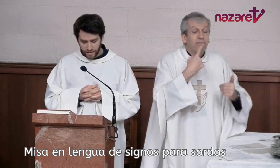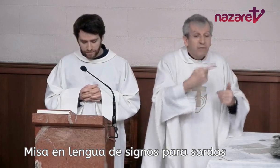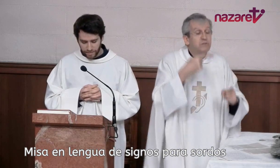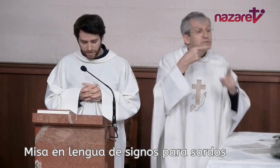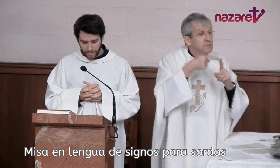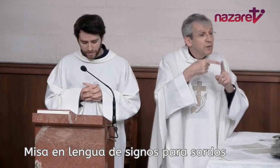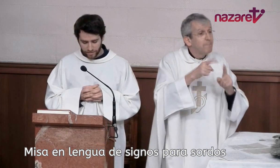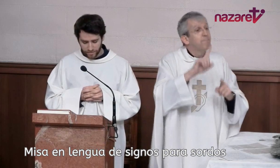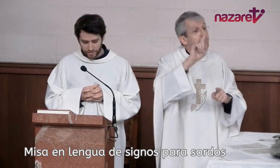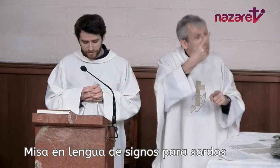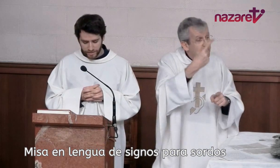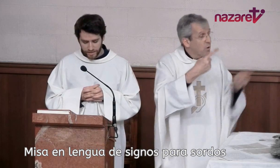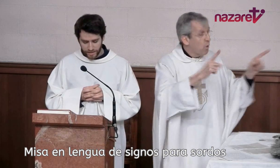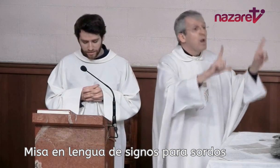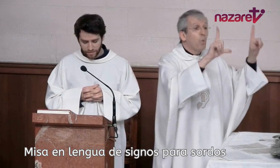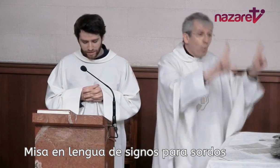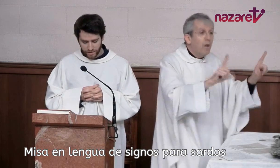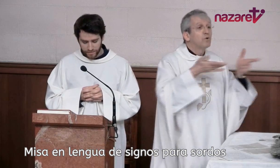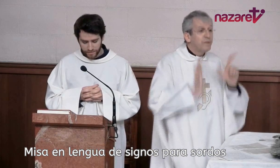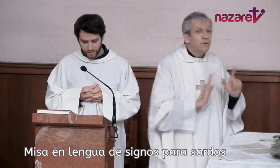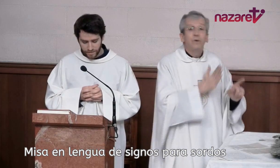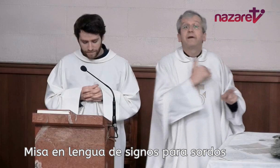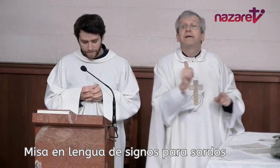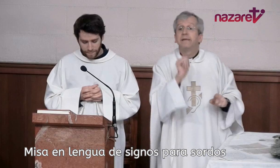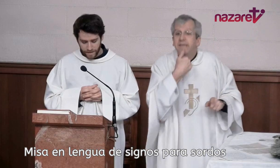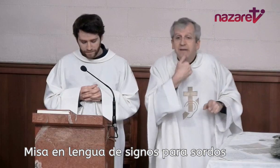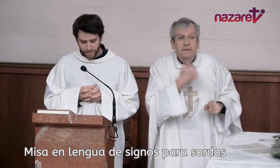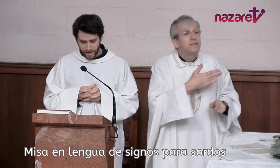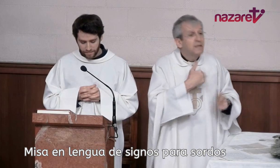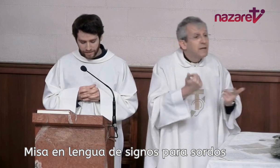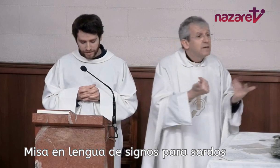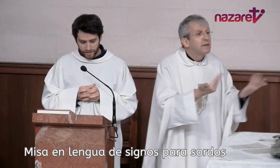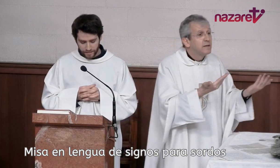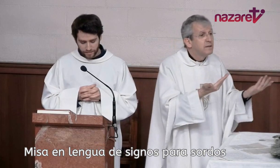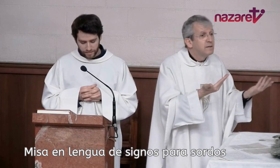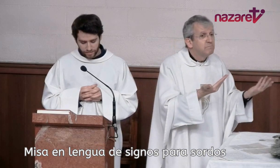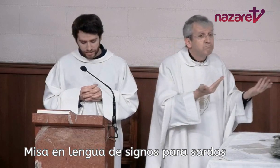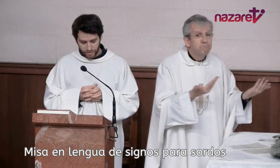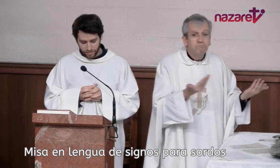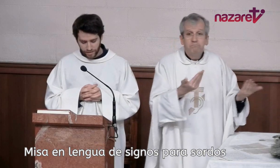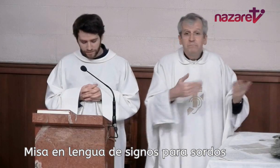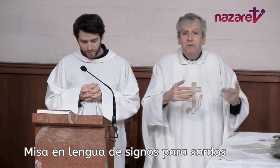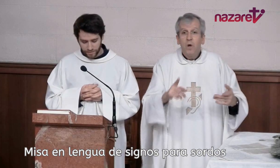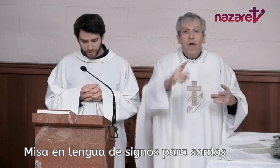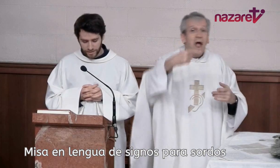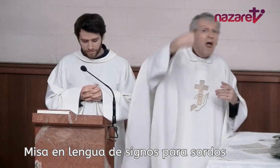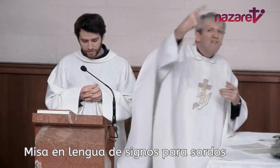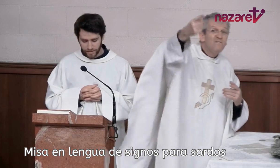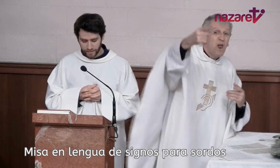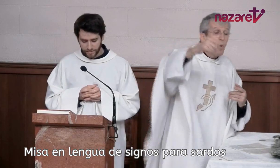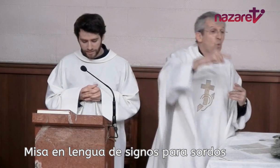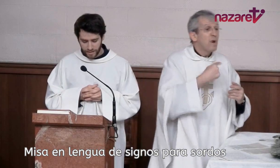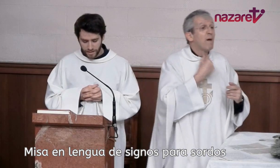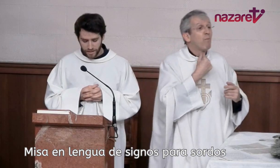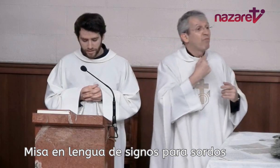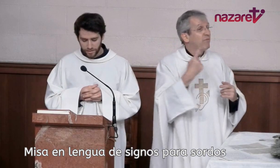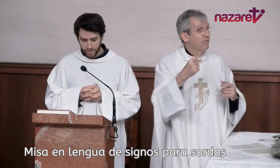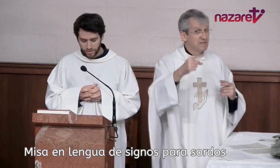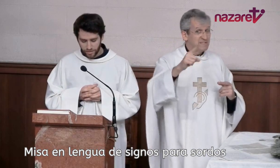Primero el hijo. ¿Quién se lo lleva? Finalmente, otra voz del fondo responde. Yo